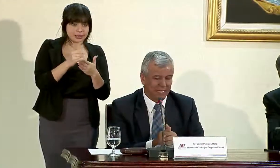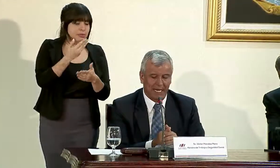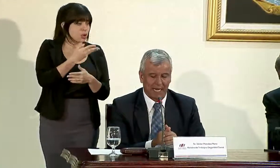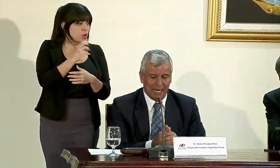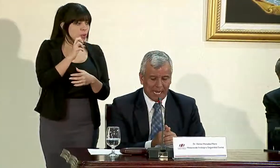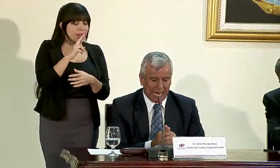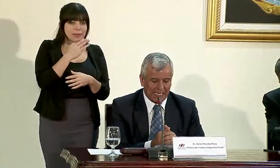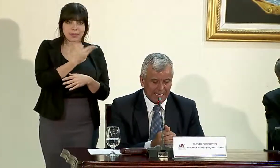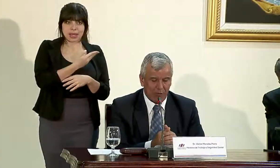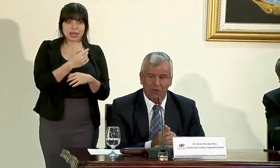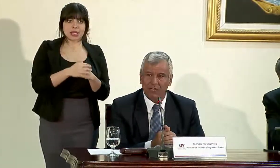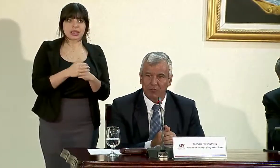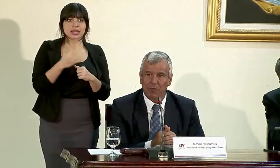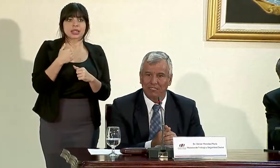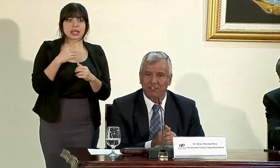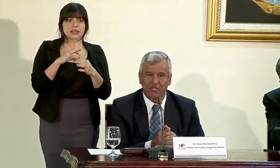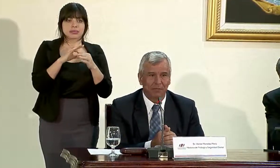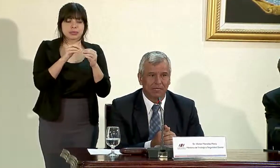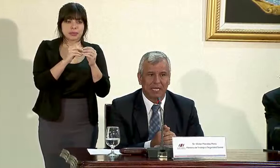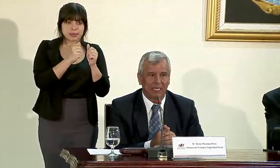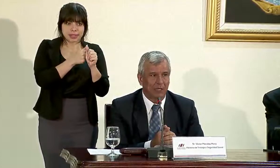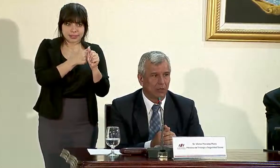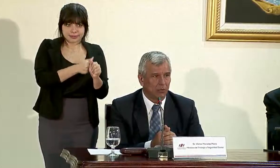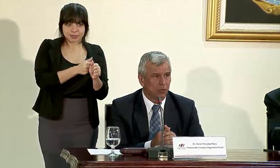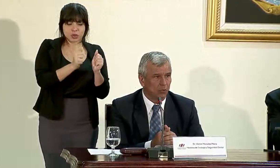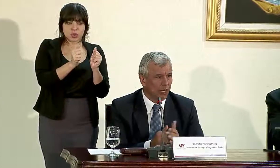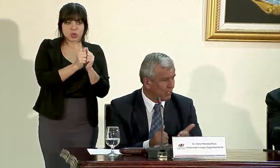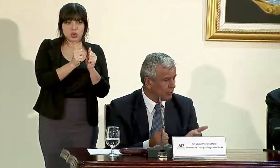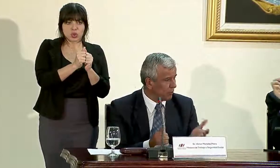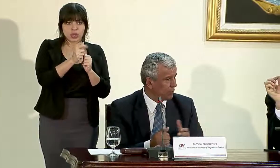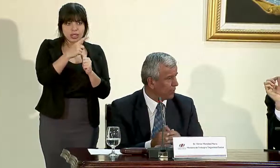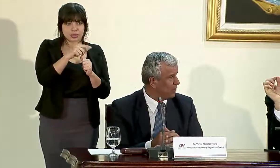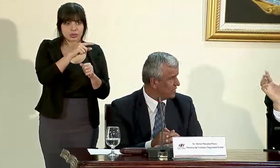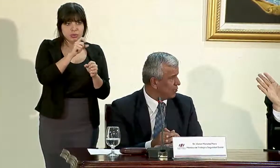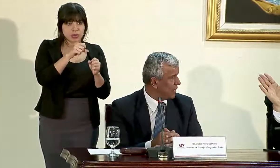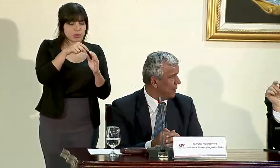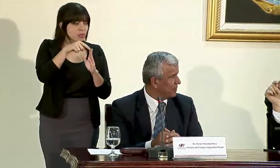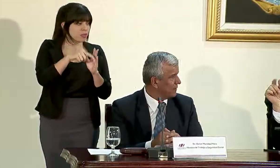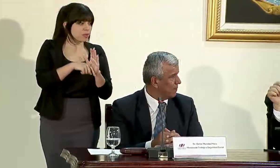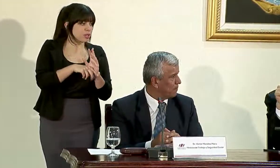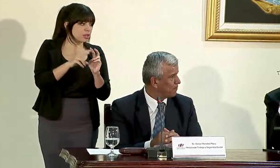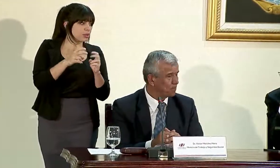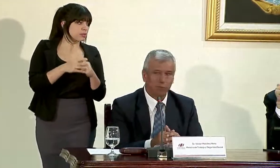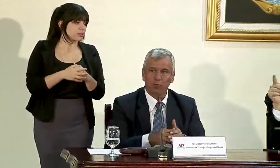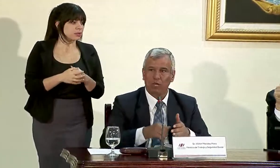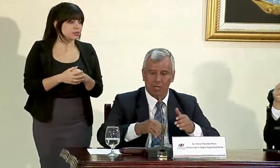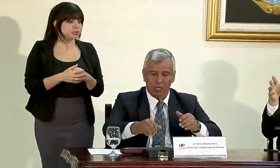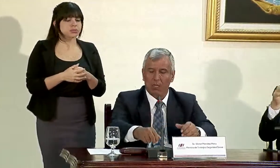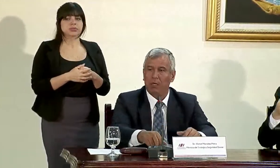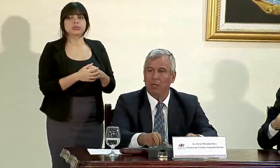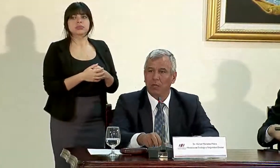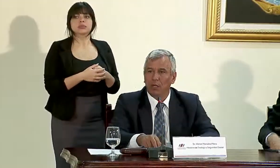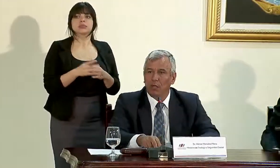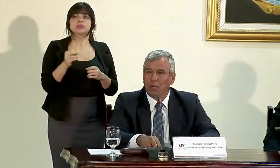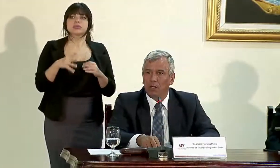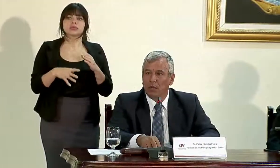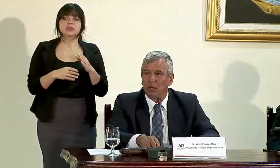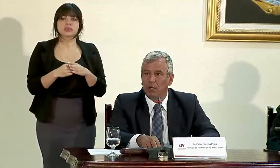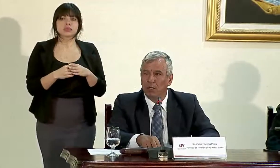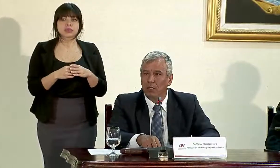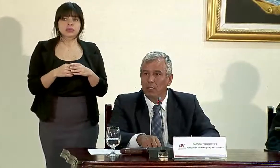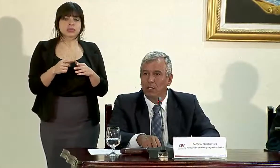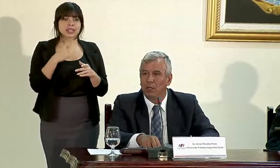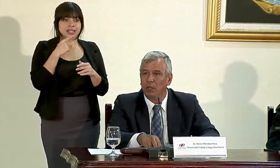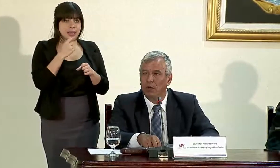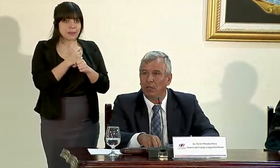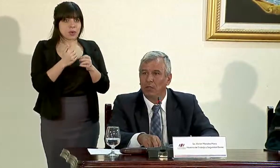Wilmer es el que tiene una relación más estrecha y más directa con ellos y podría profundizar un tema. Sí, nada más para agregar, insisten ustedes en que son